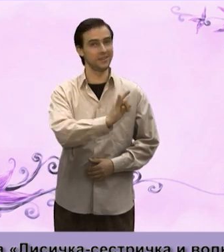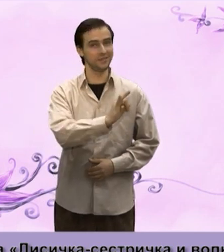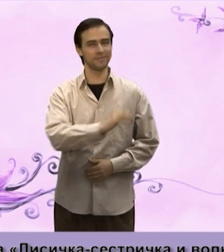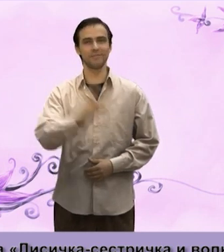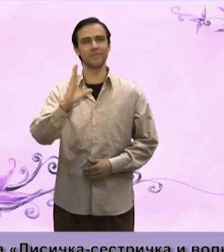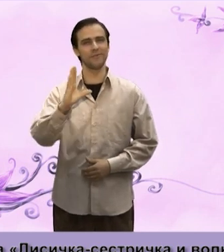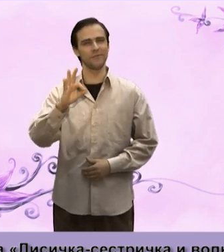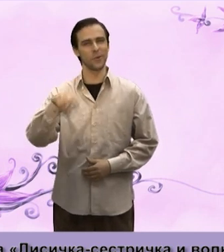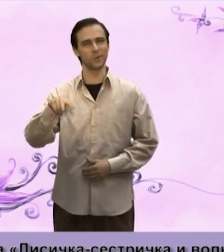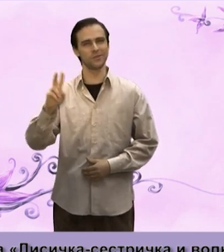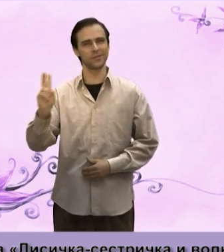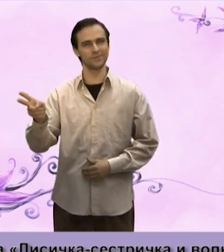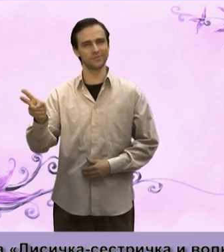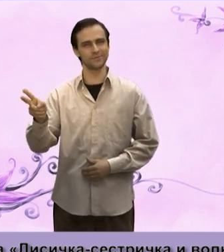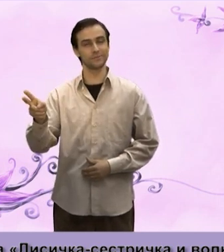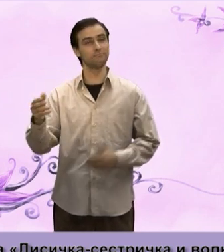и волк.